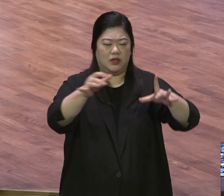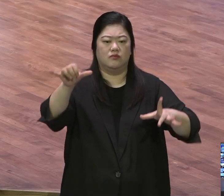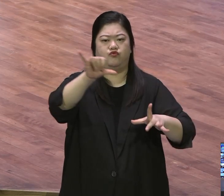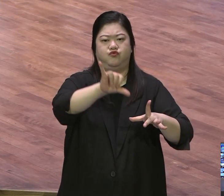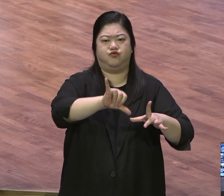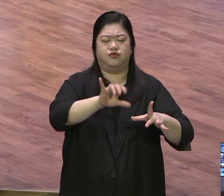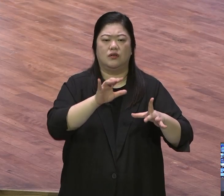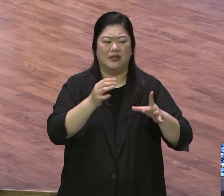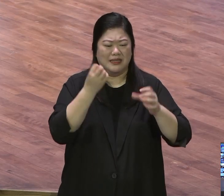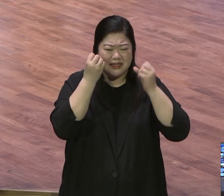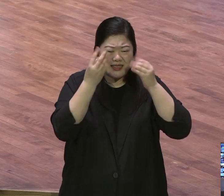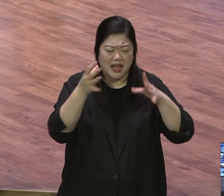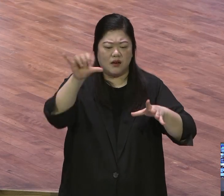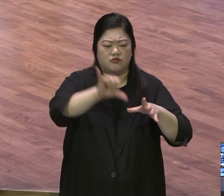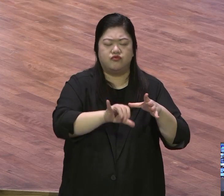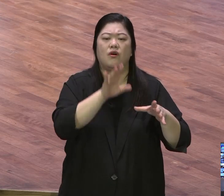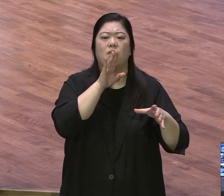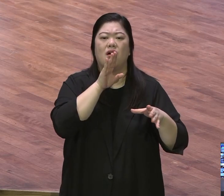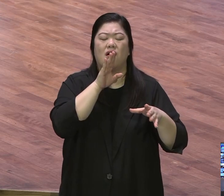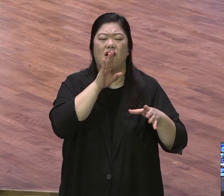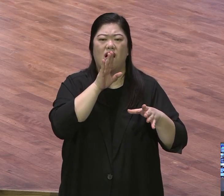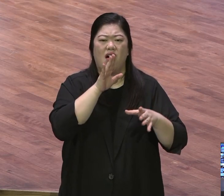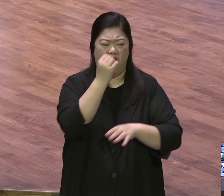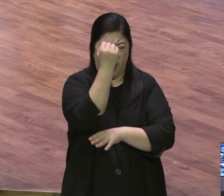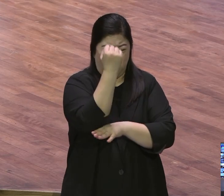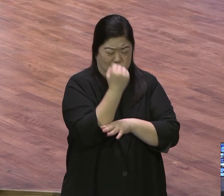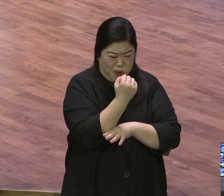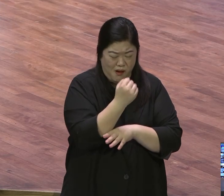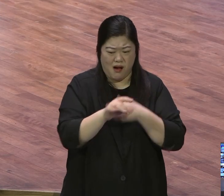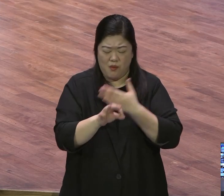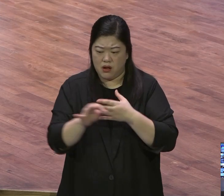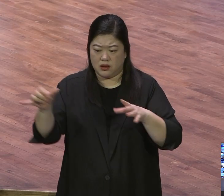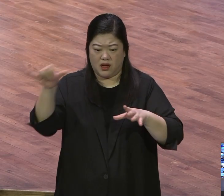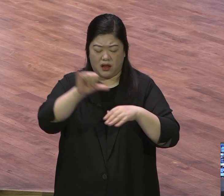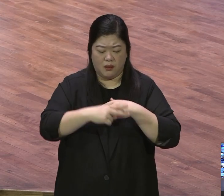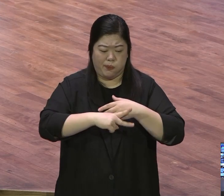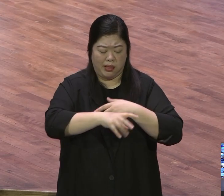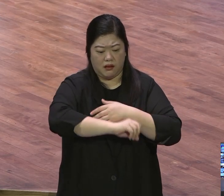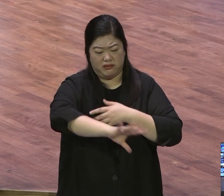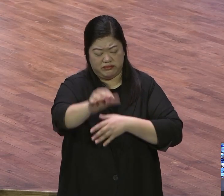새 포도주는 새 부대에 넣어야 둘이 다 보존되느니라.